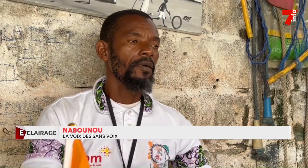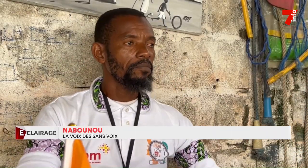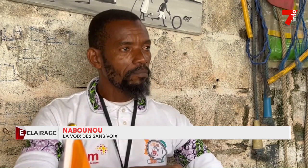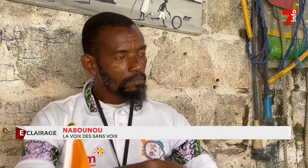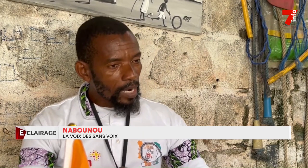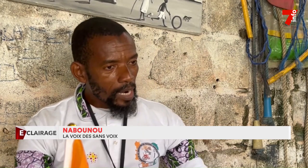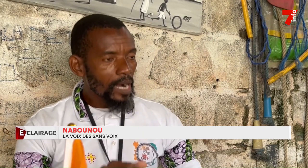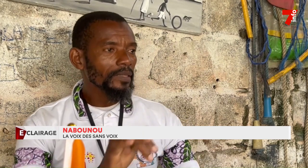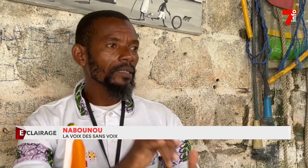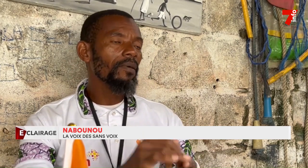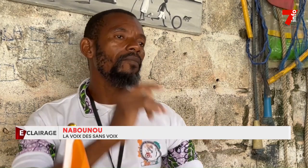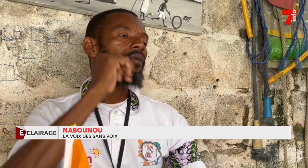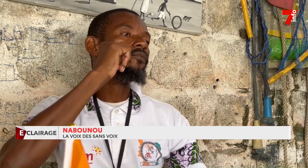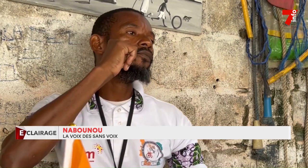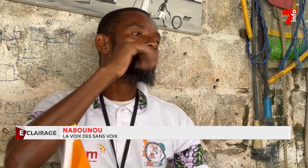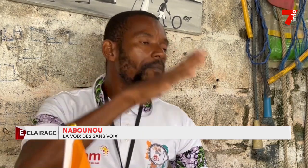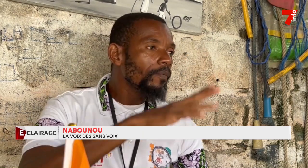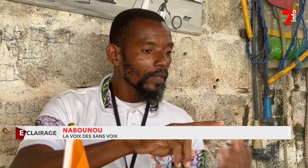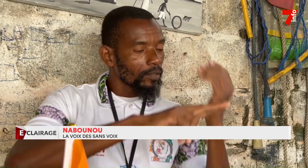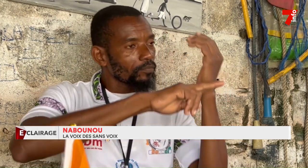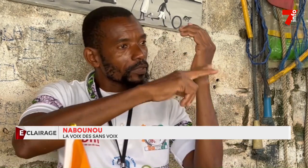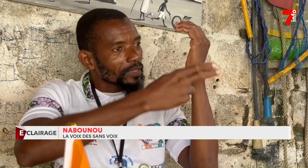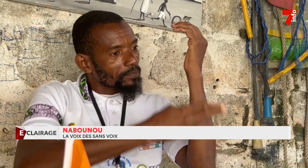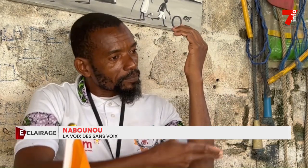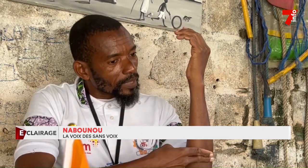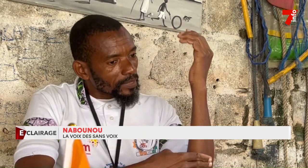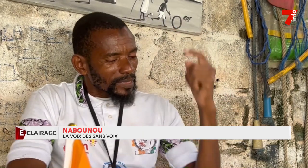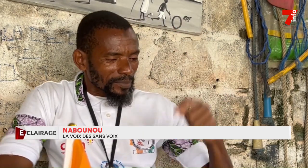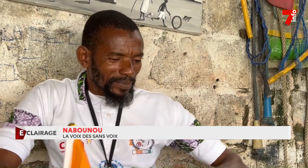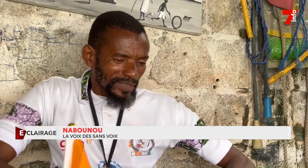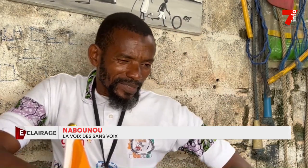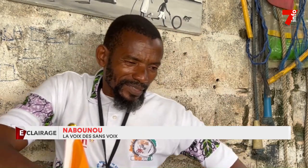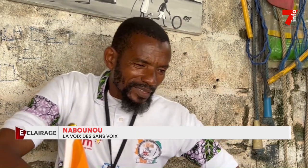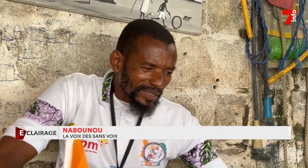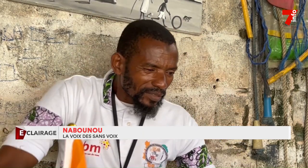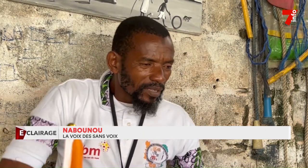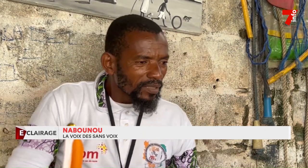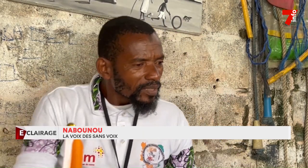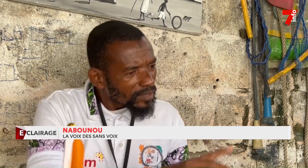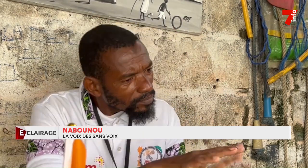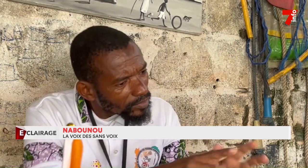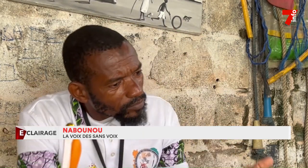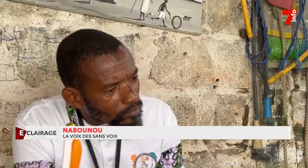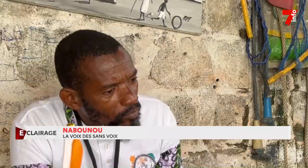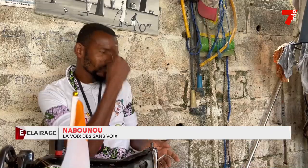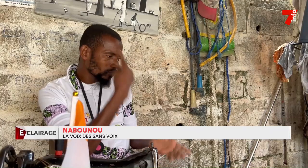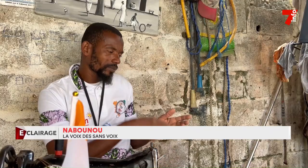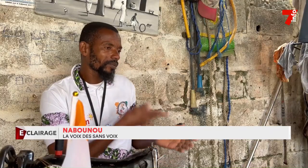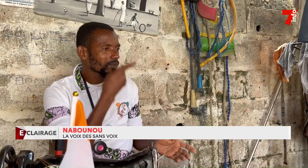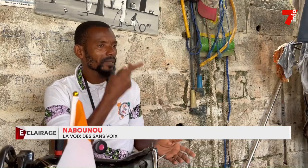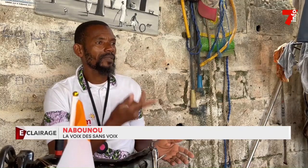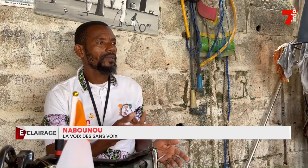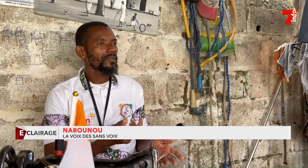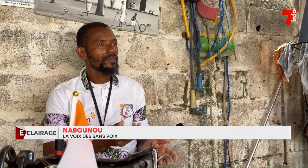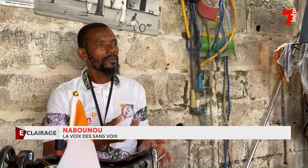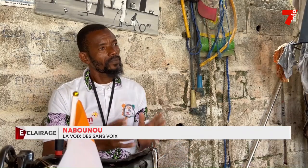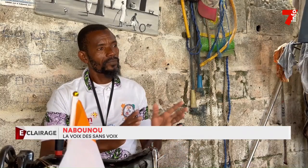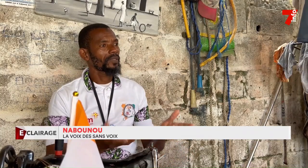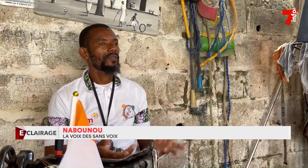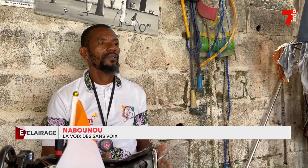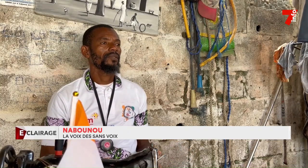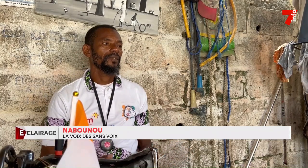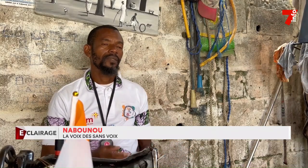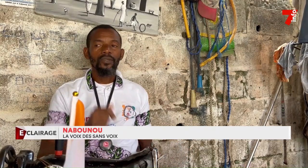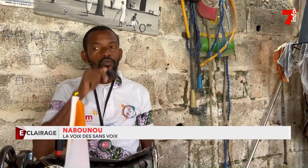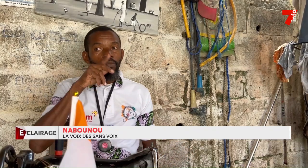dénoncer vraiment ce que nous, on a. Donc quand il un interprète à côté, c'est vraiment très, très important pour nous. Ça facilite les choses. Moi, j la chance, souvent ma fille est